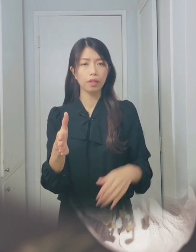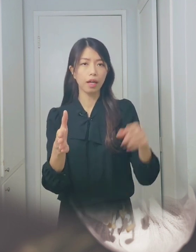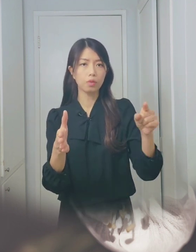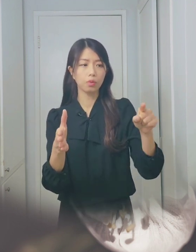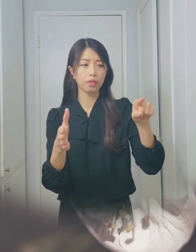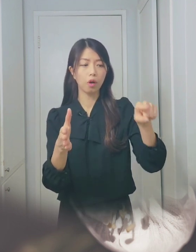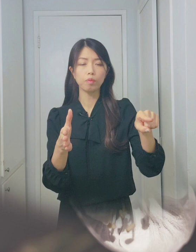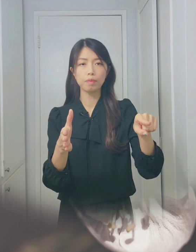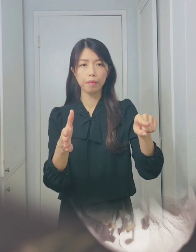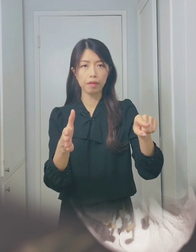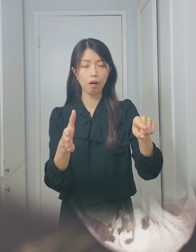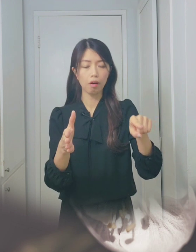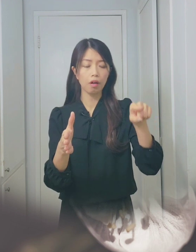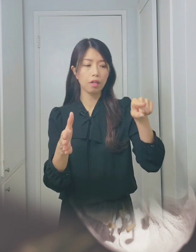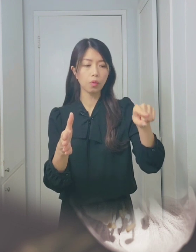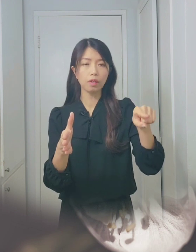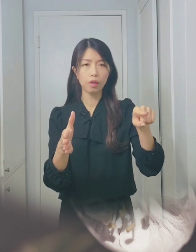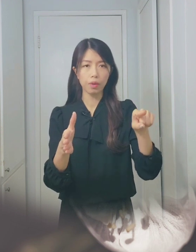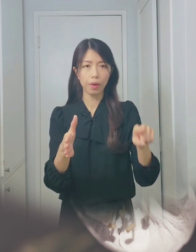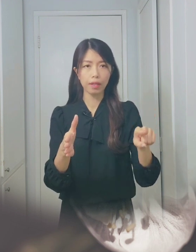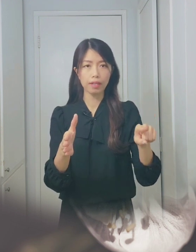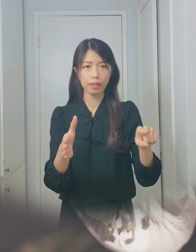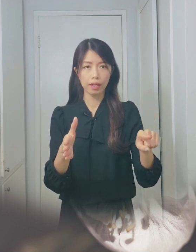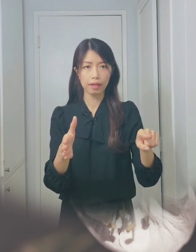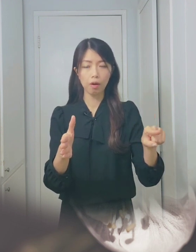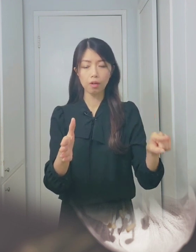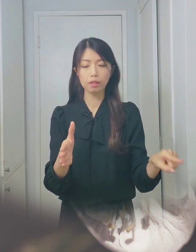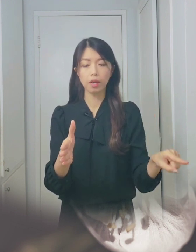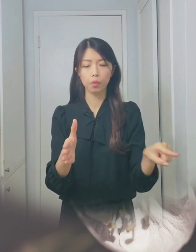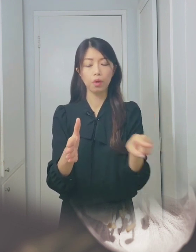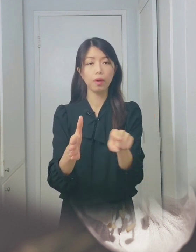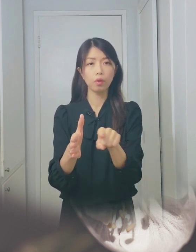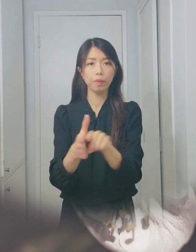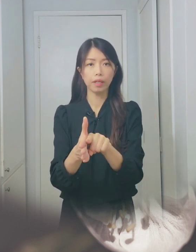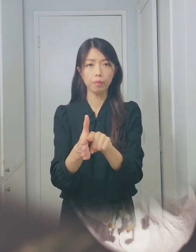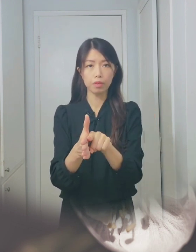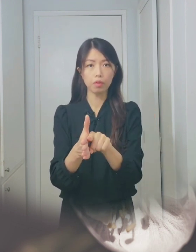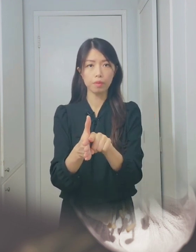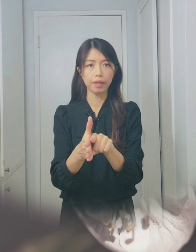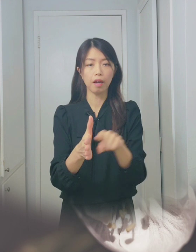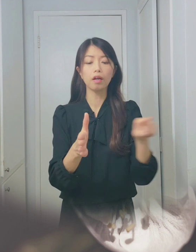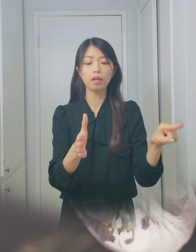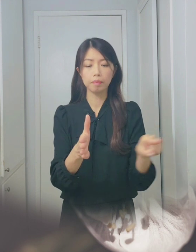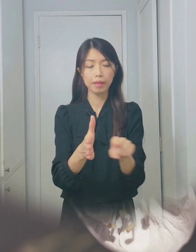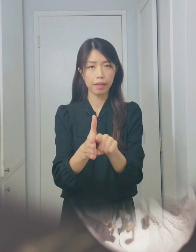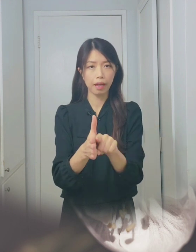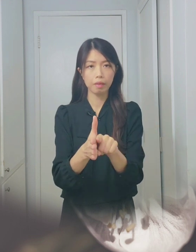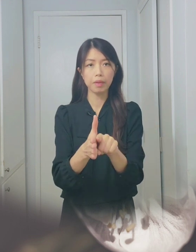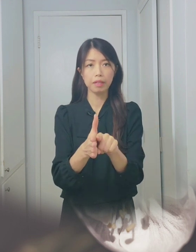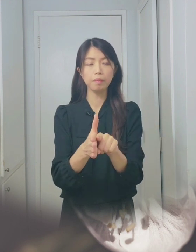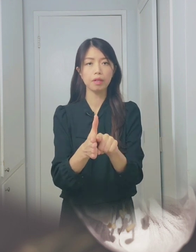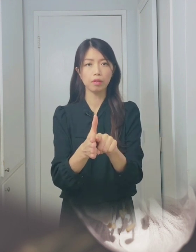해주시고 다른 손은 검지만 펴서 손등에 위로 한 이 상태에서 그대로 왼손 바닥에 붙여주시면 돼요.